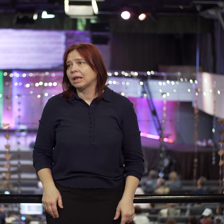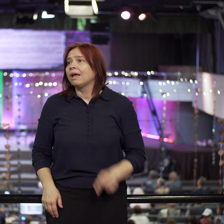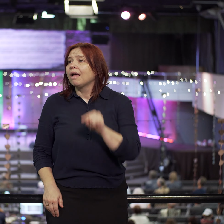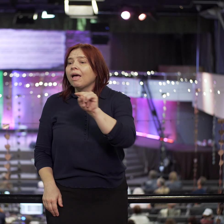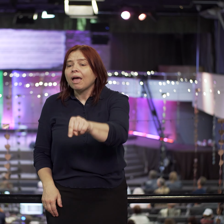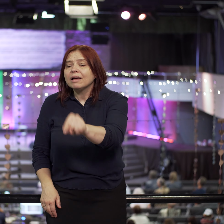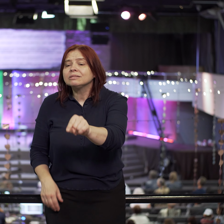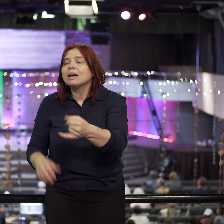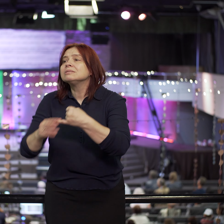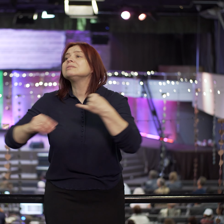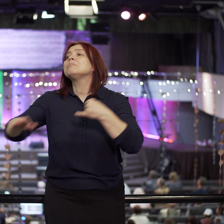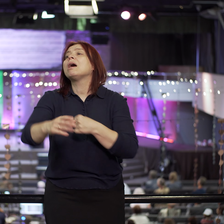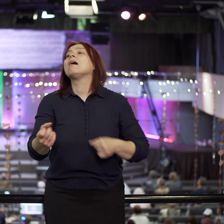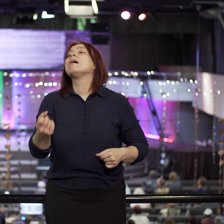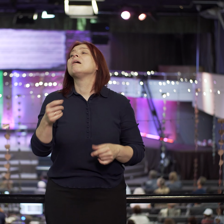питается чем?